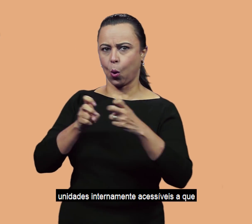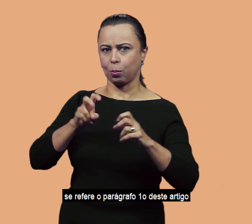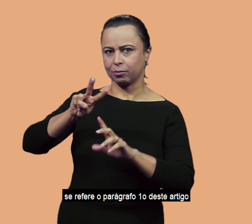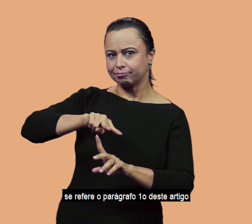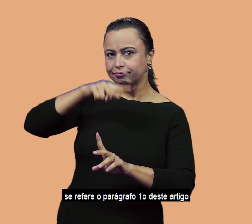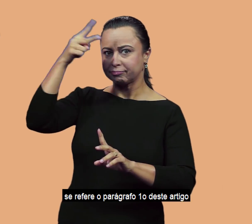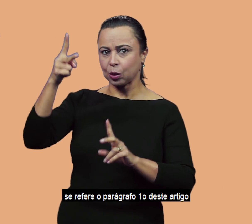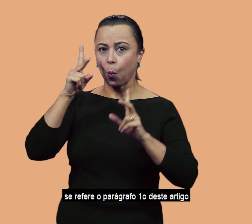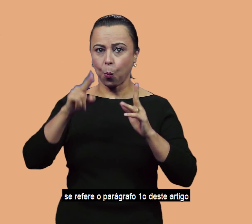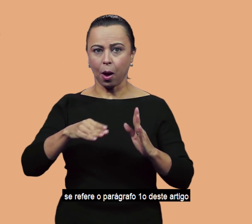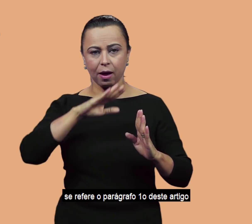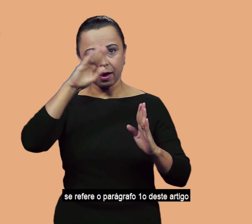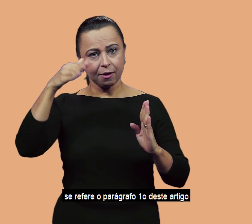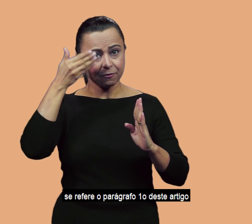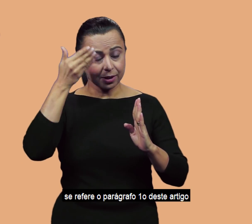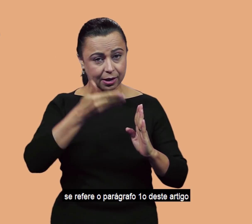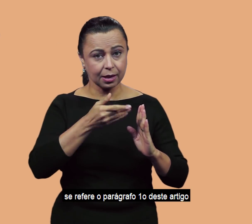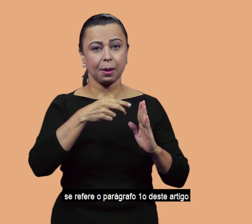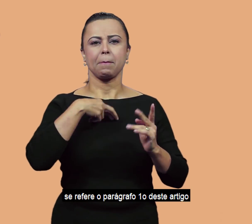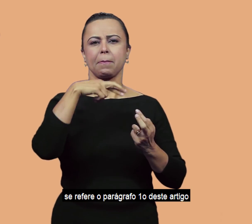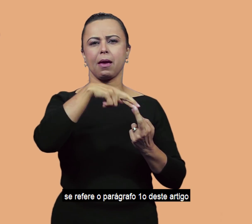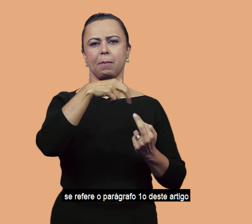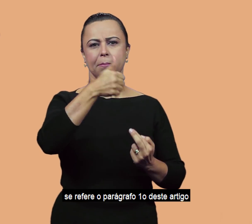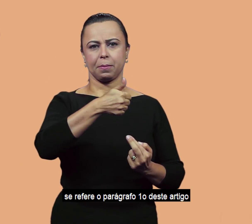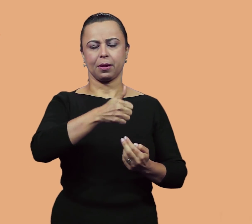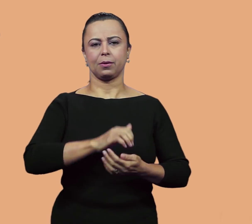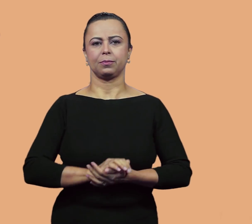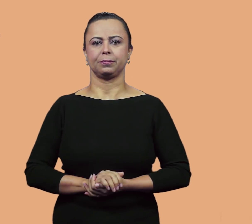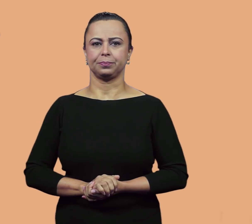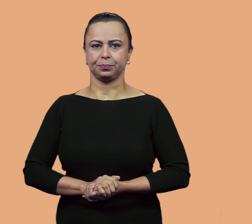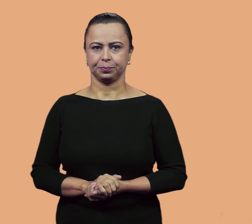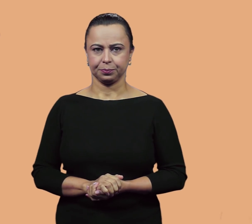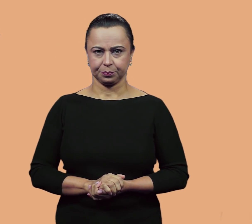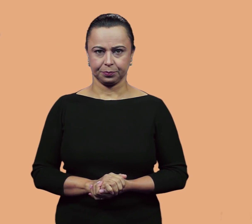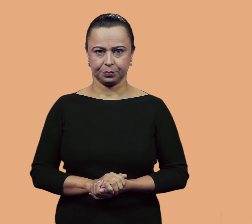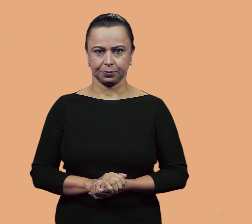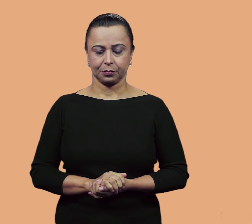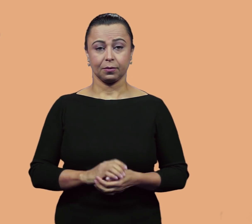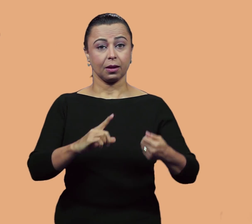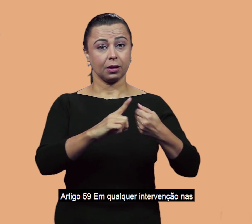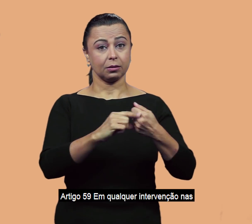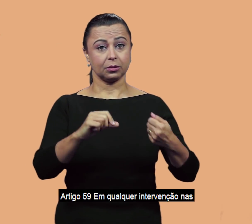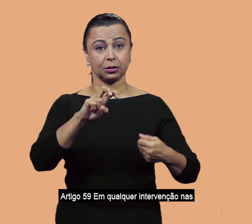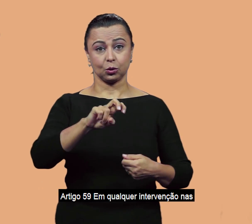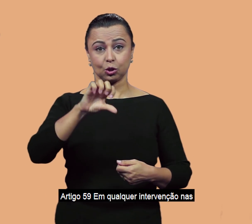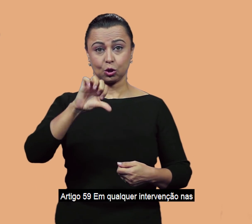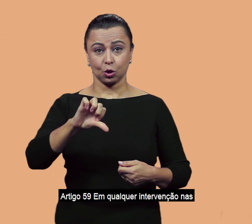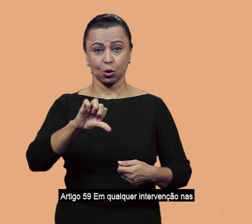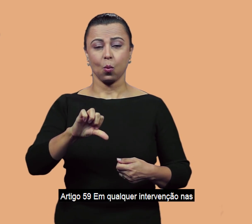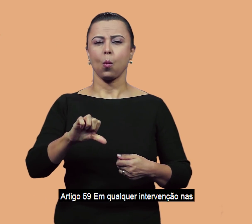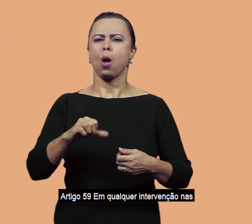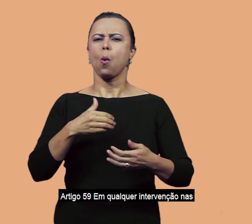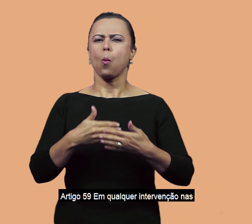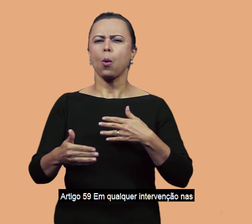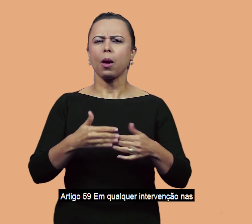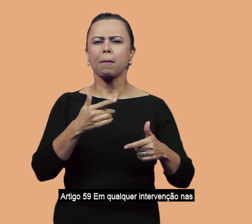se refere o parágrafo 1o deste artigo o artigo 59 em qualquer intervenção